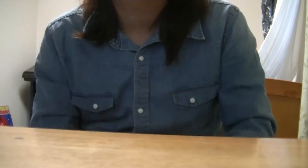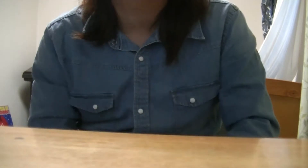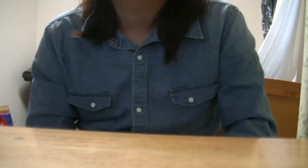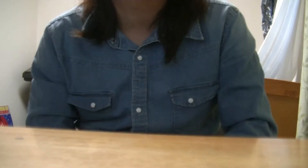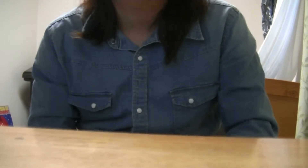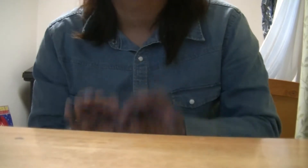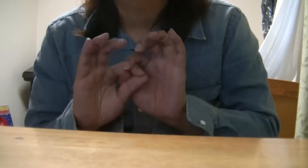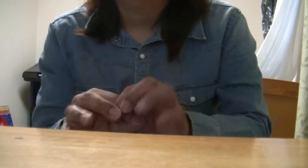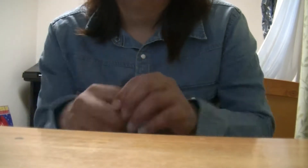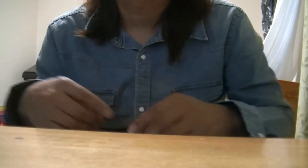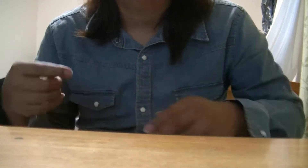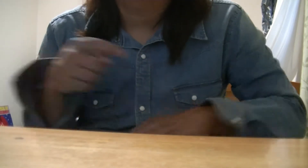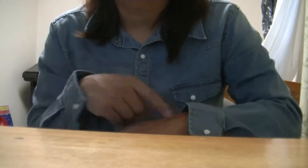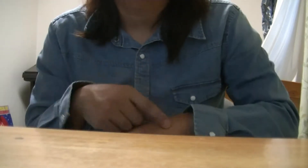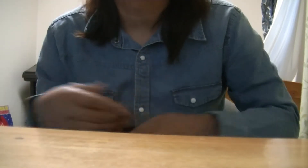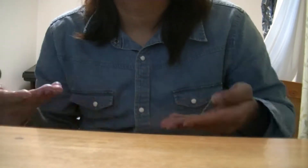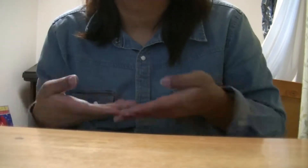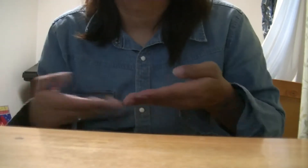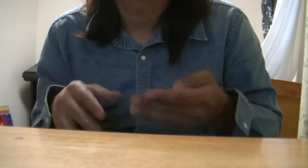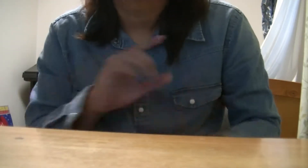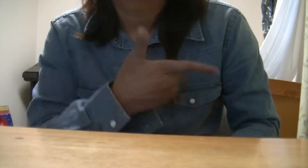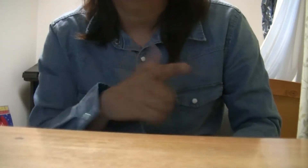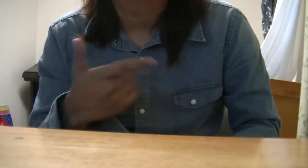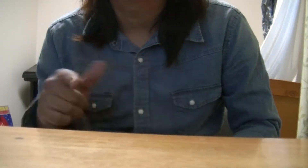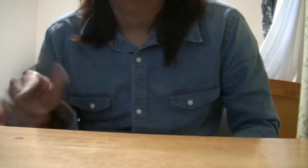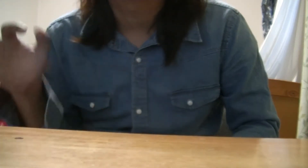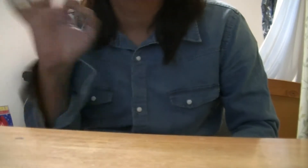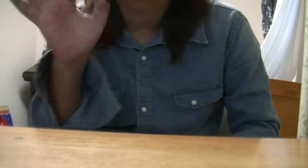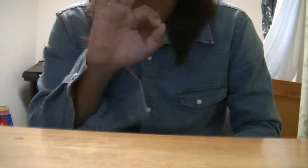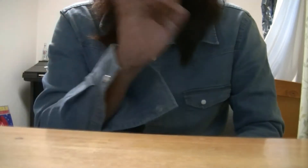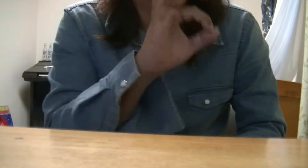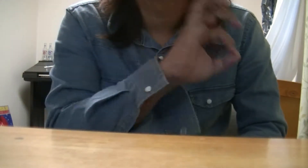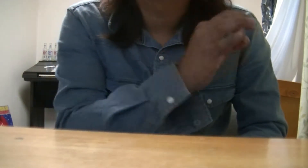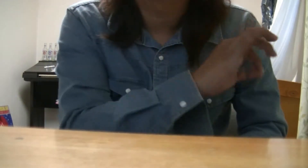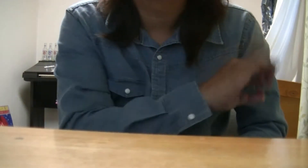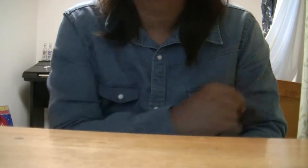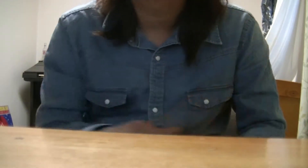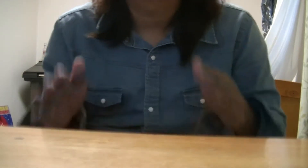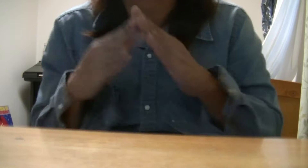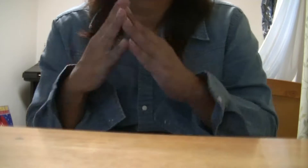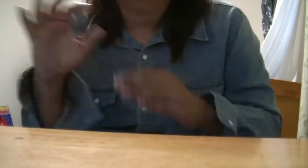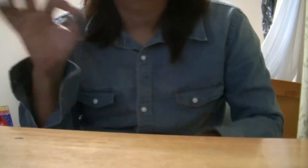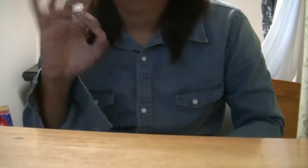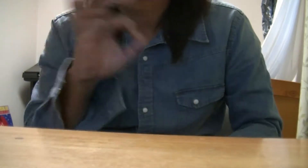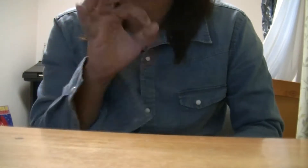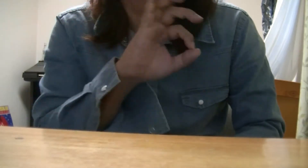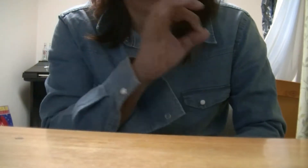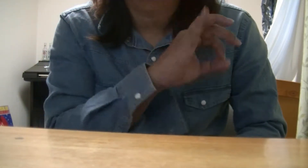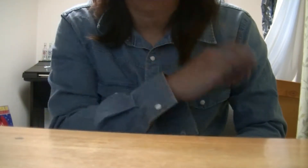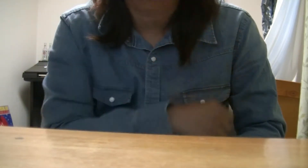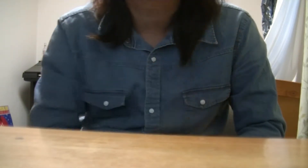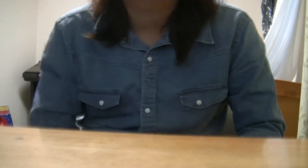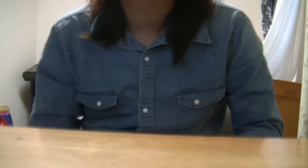だとどうなるかっていうと、俯瞰的にいろんなものが見えるんですよ。組織の問題点とかを評論家になります